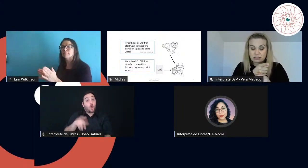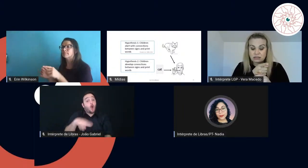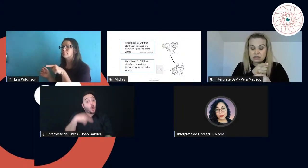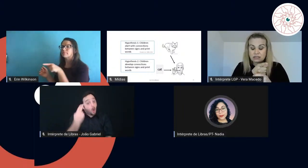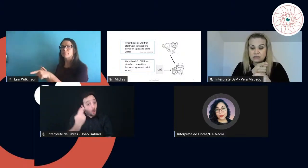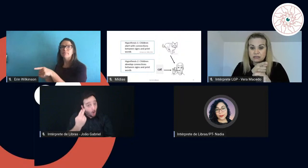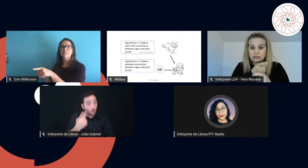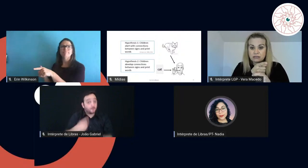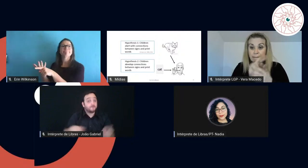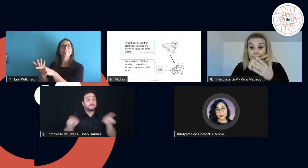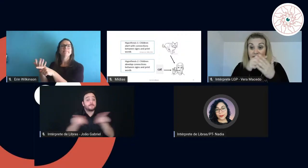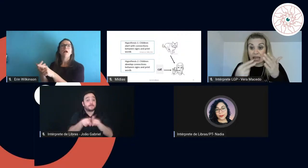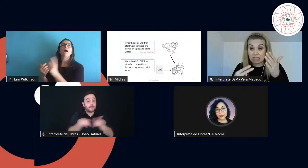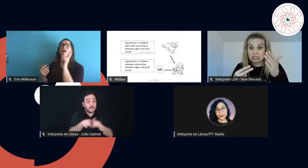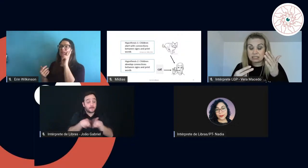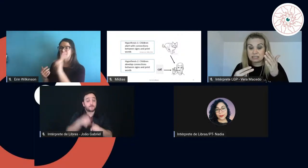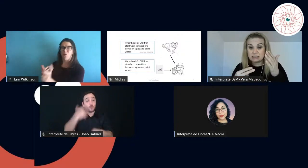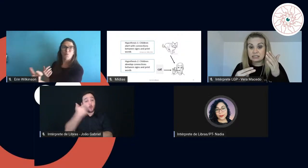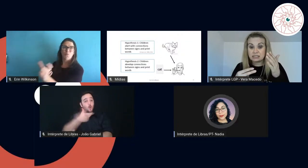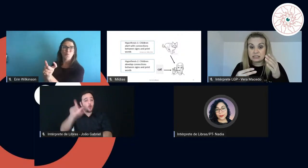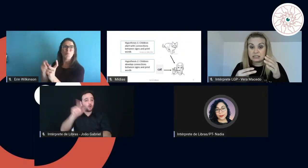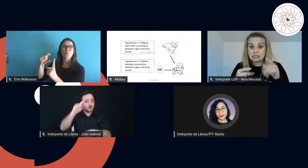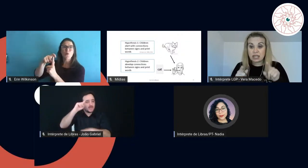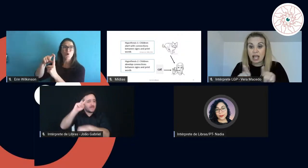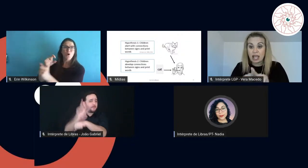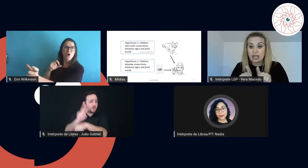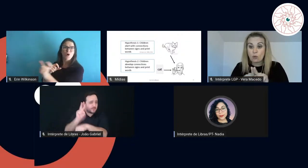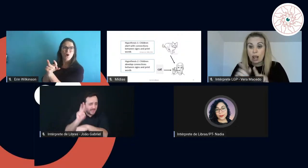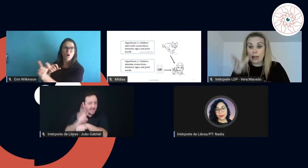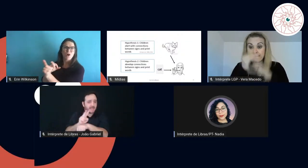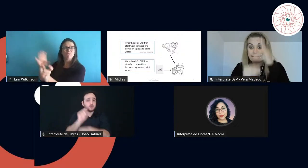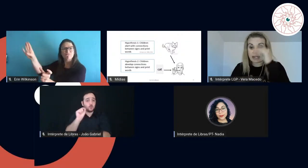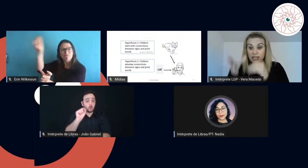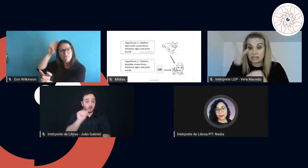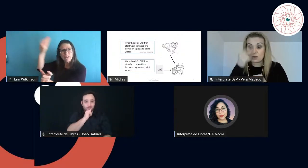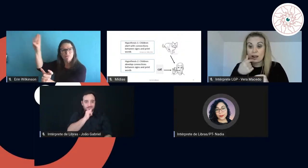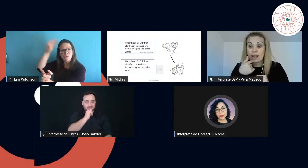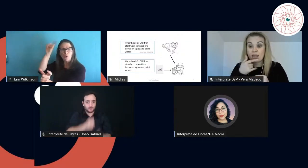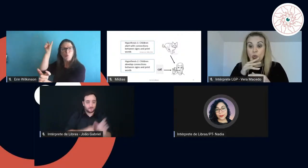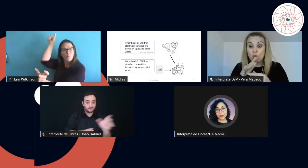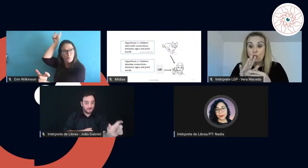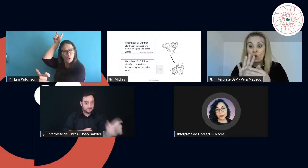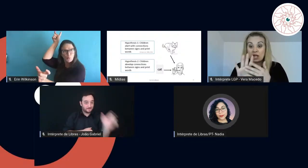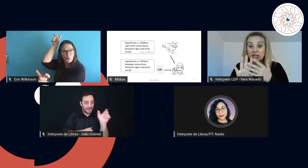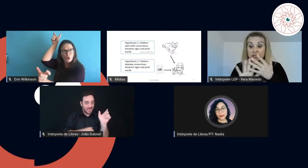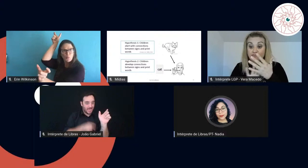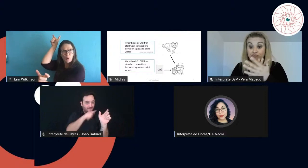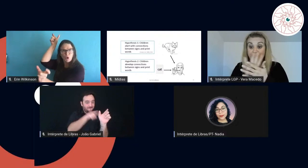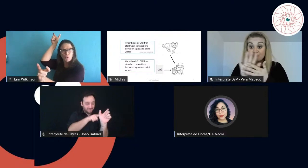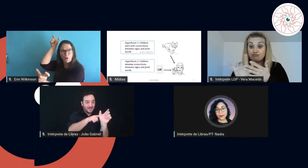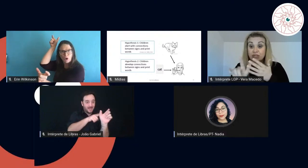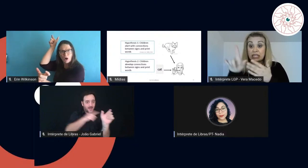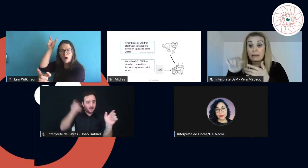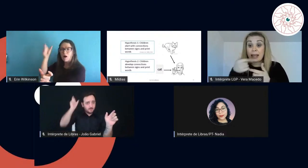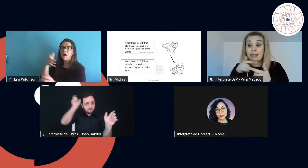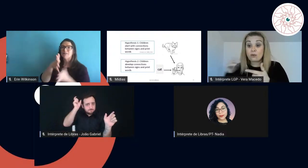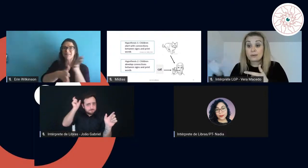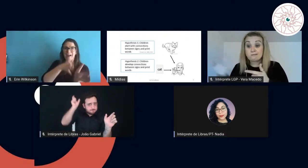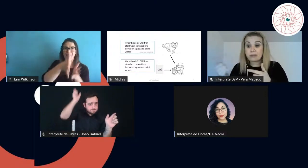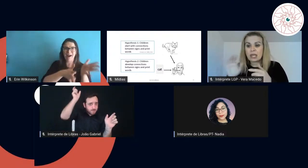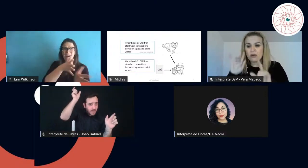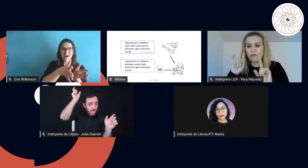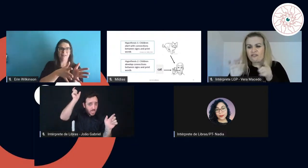e em bilíngues, eles aprendiam as línguas, a língua de sinais e a segunda língua iam fazendo